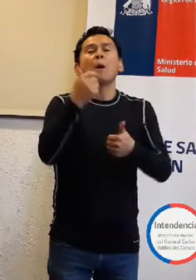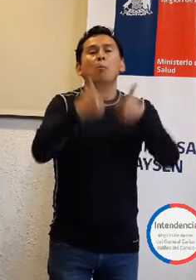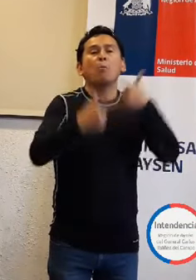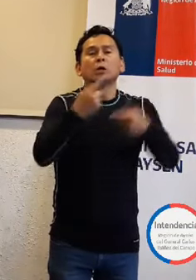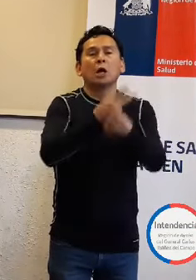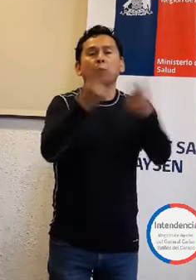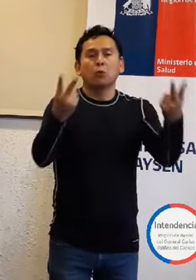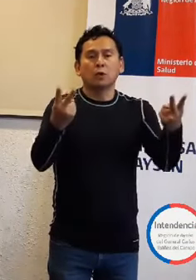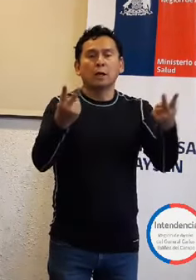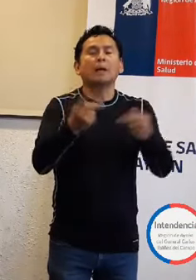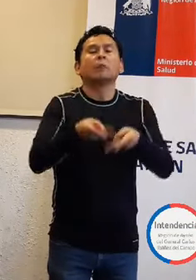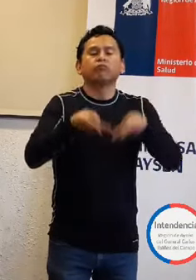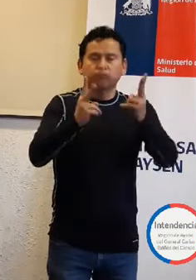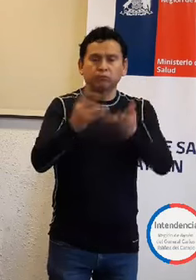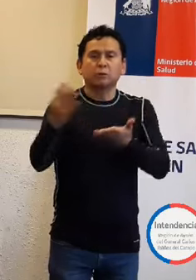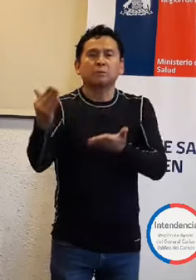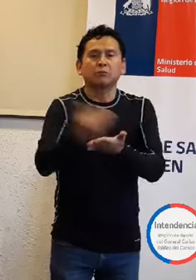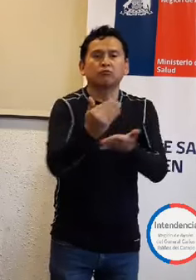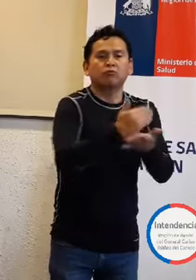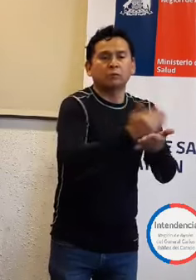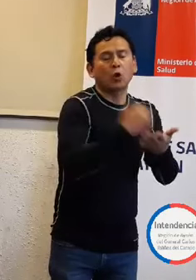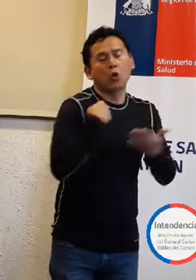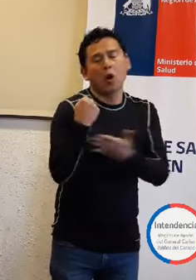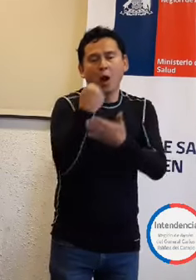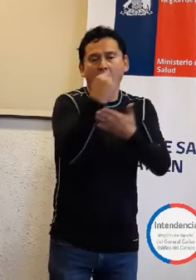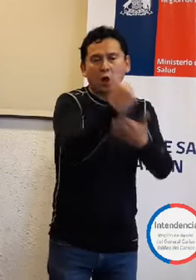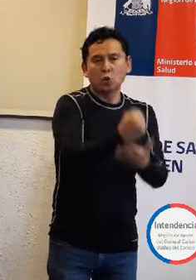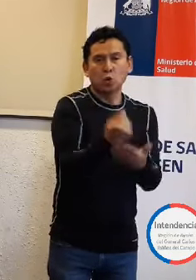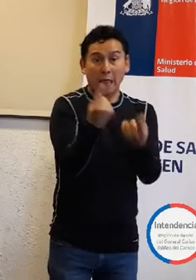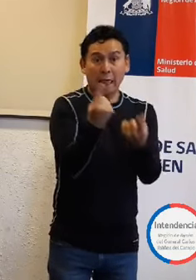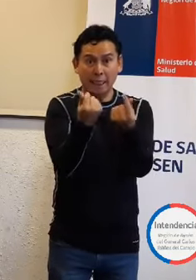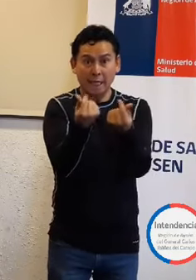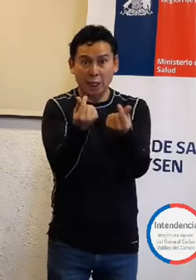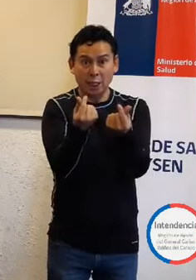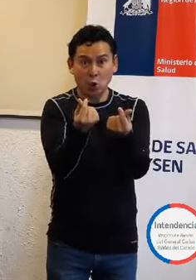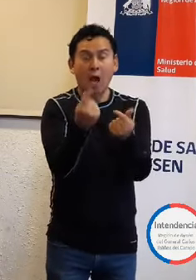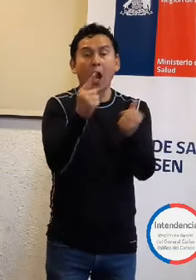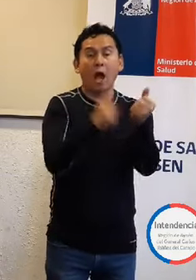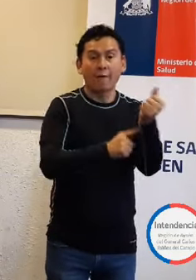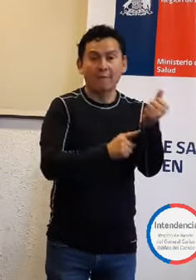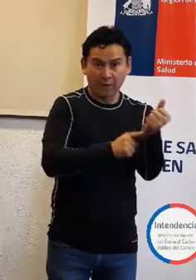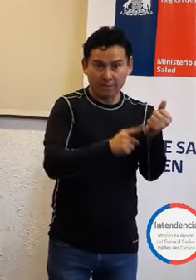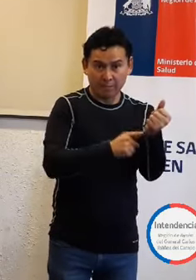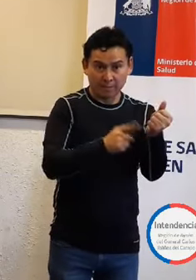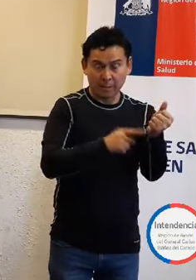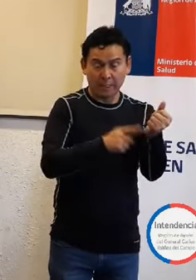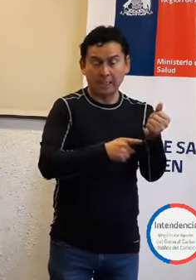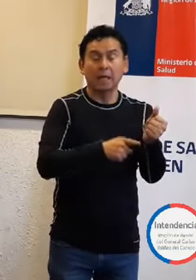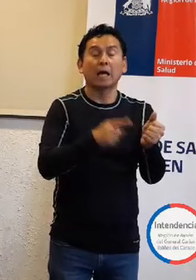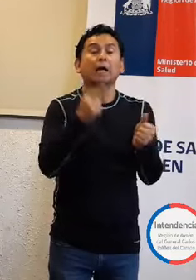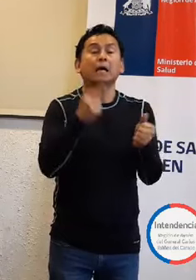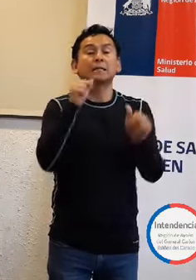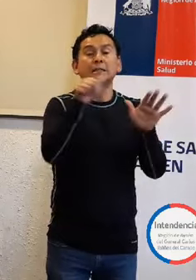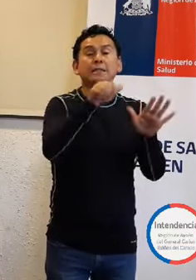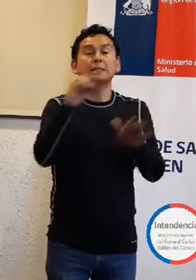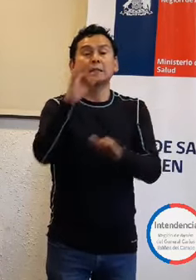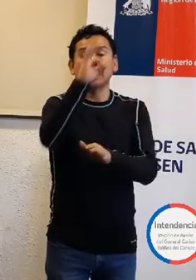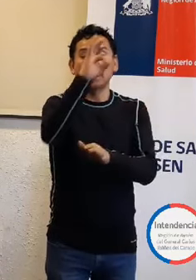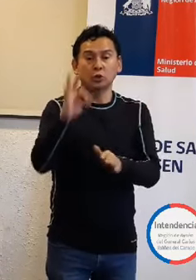entregar ingresos o un aporte en dinero a familias que están hasta el 60% más de